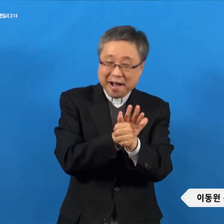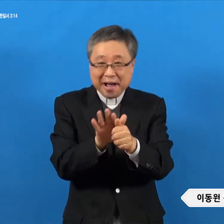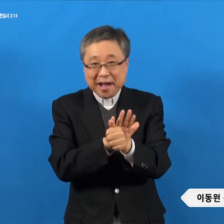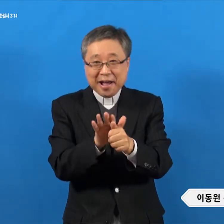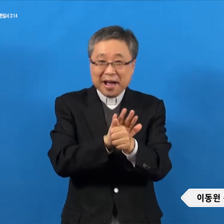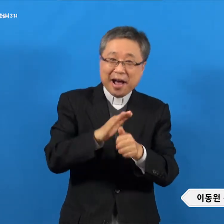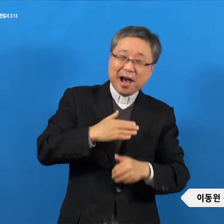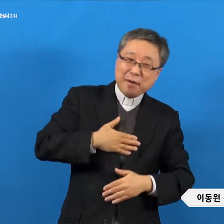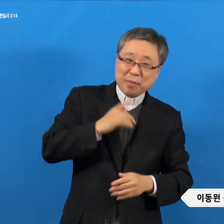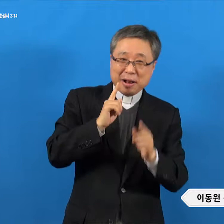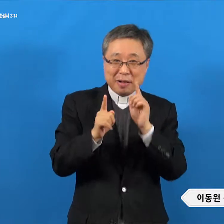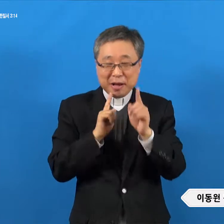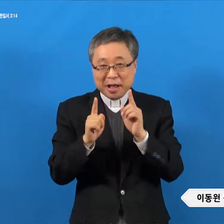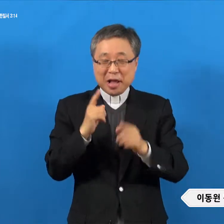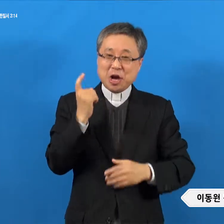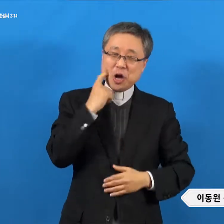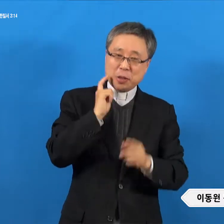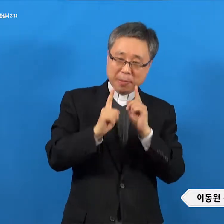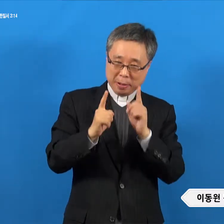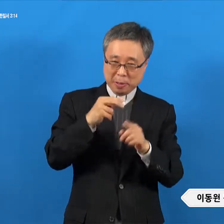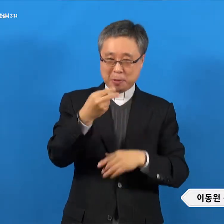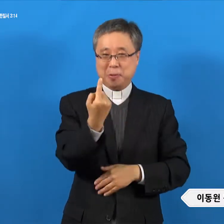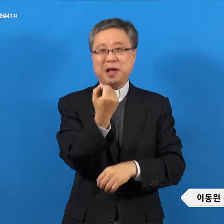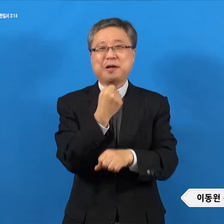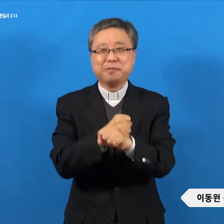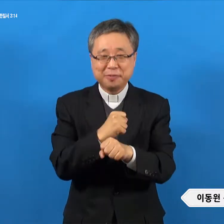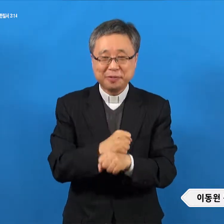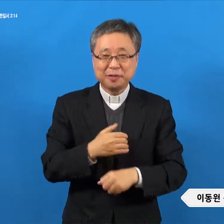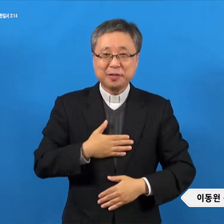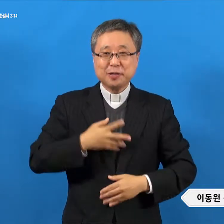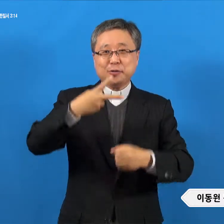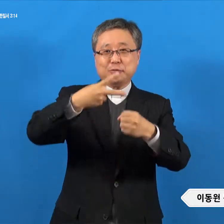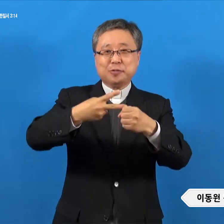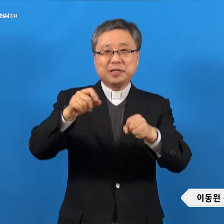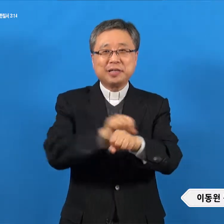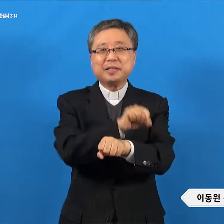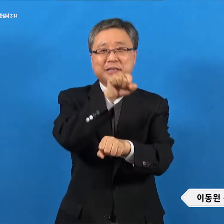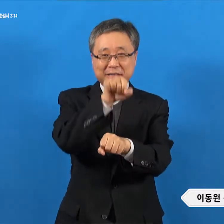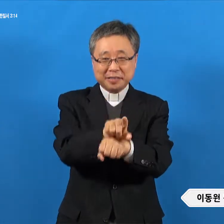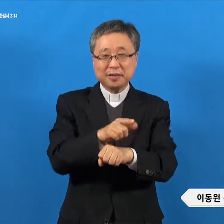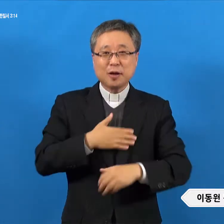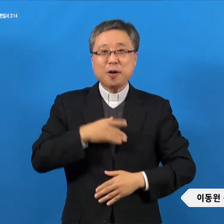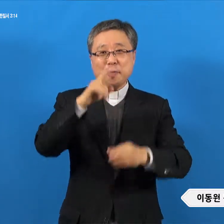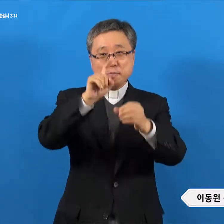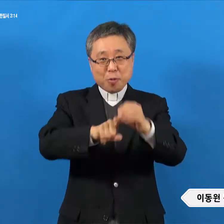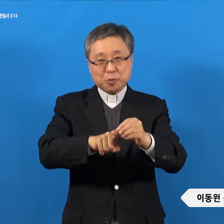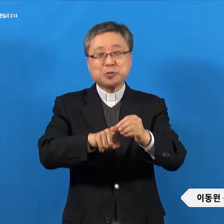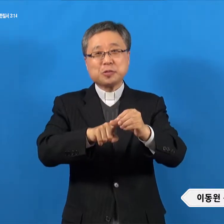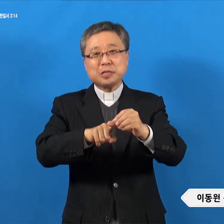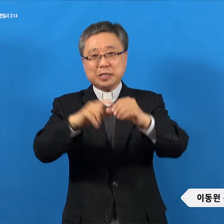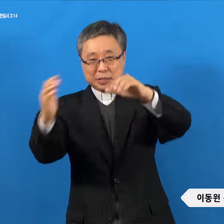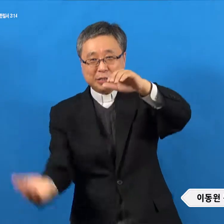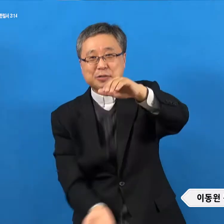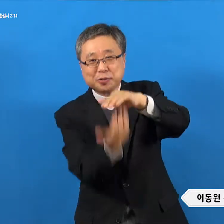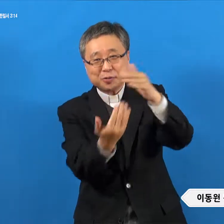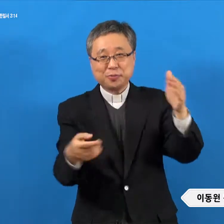따리도 붙이고 거짓말도 하고 둘째의 특성입니다. 목적을 관철하기 위해서.